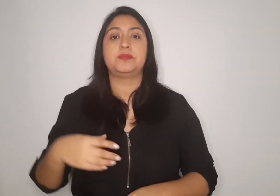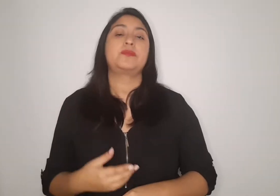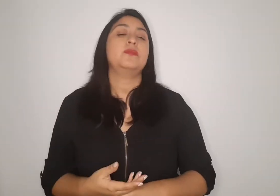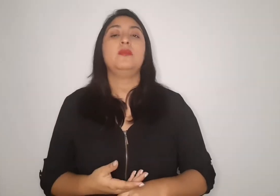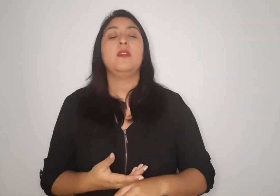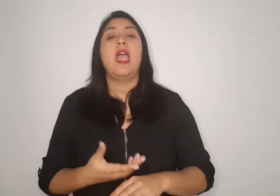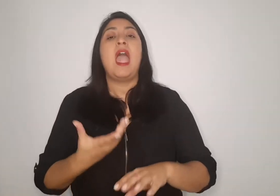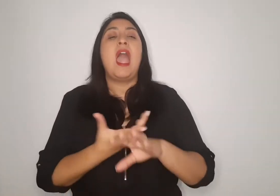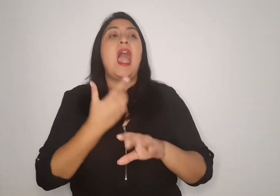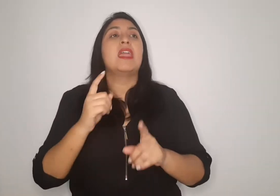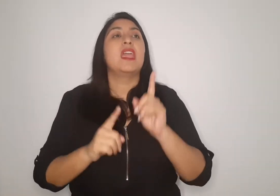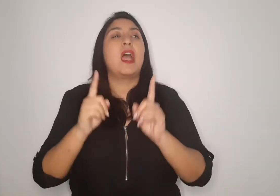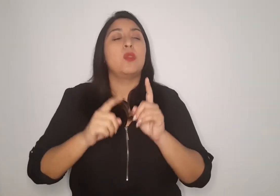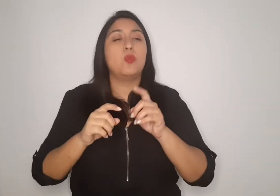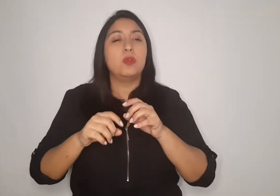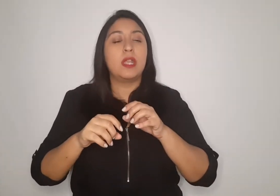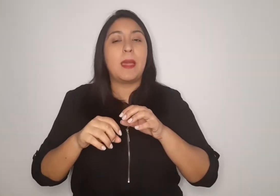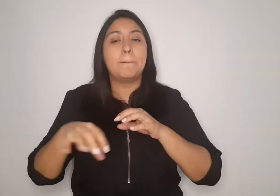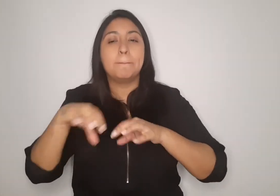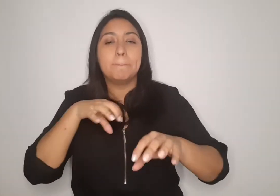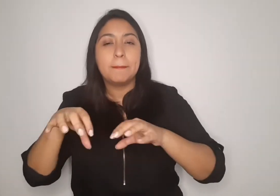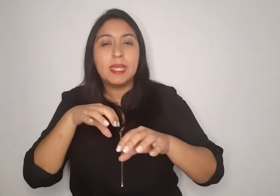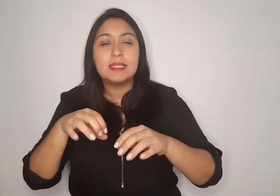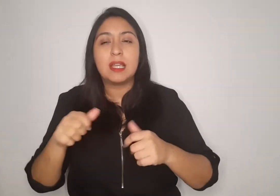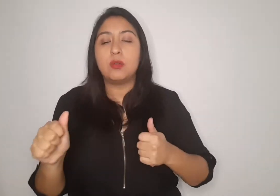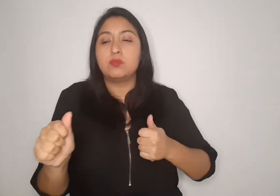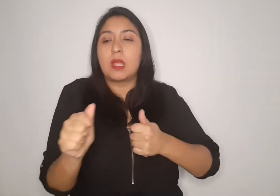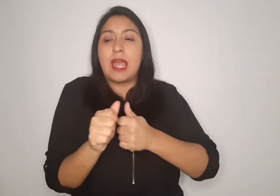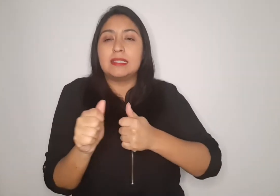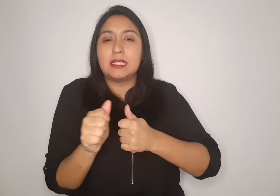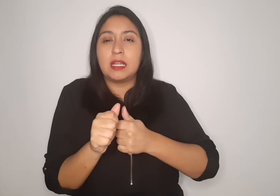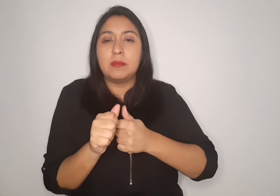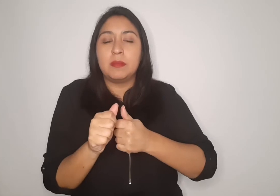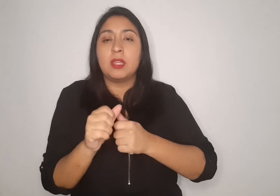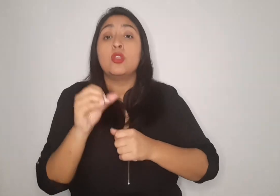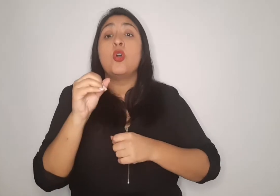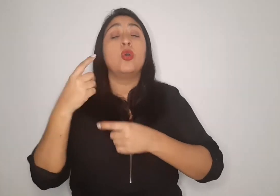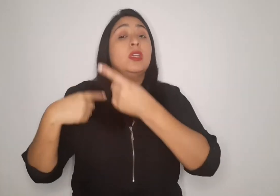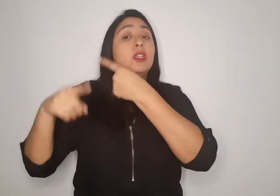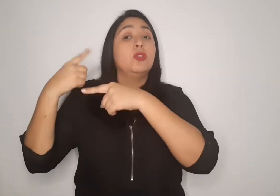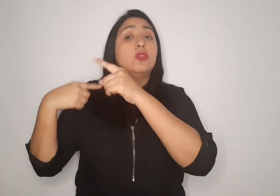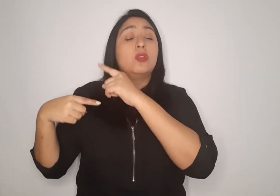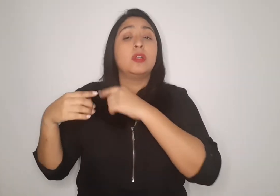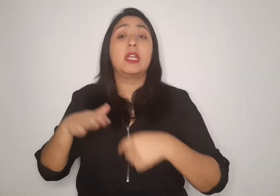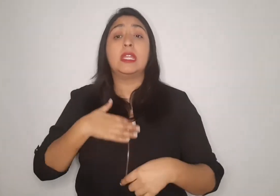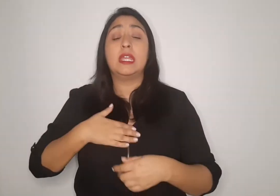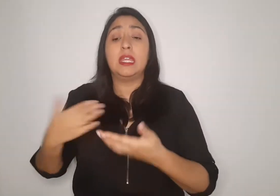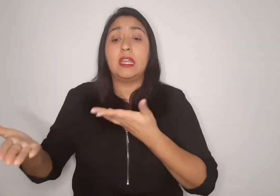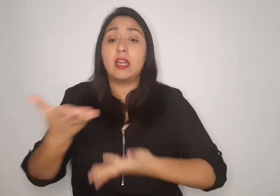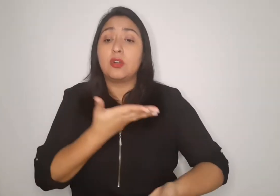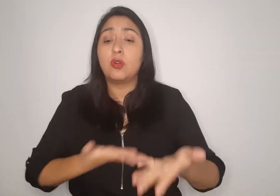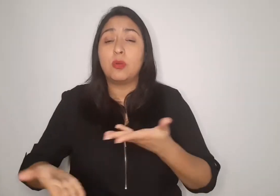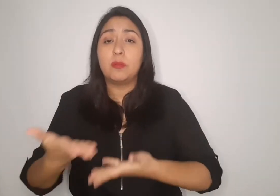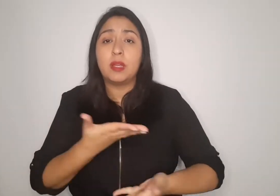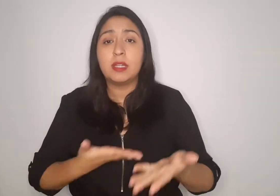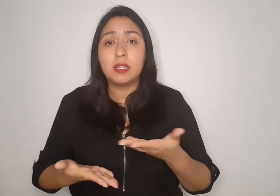aproximación o incluso alguna historia que te gustaría compartir con nosotros, que pudiera dar cuenta de cómo ha